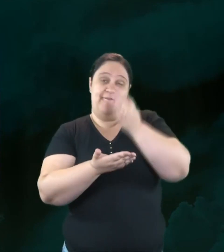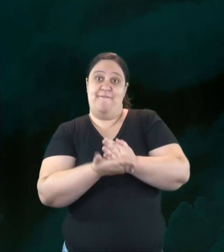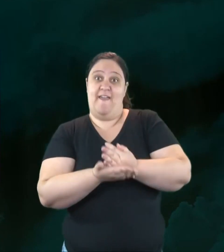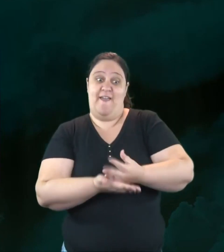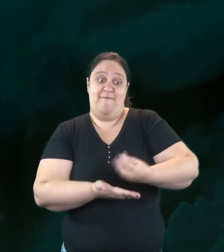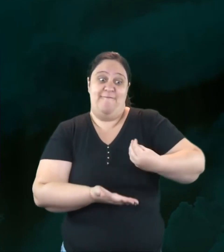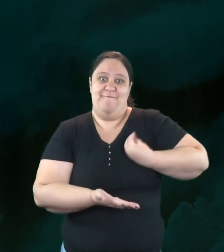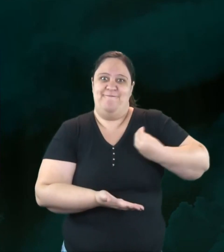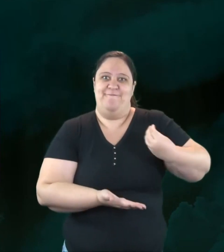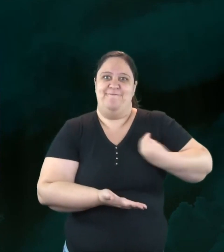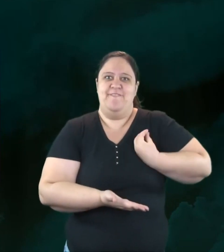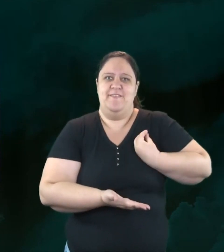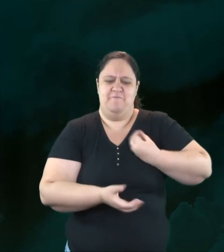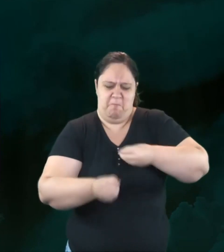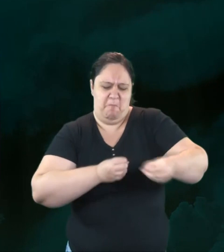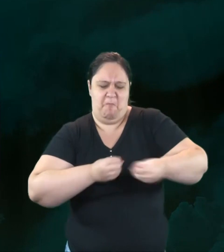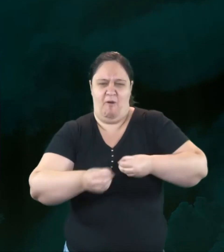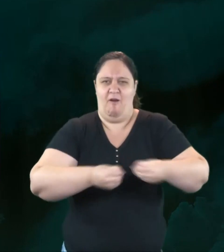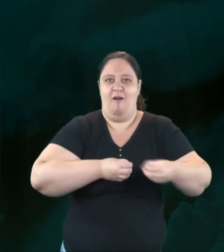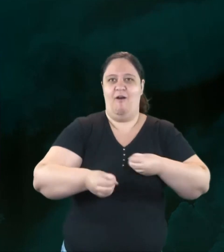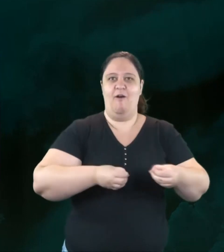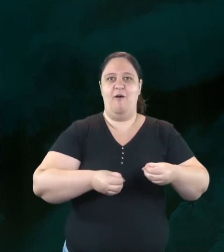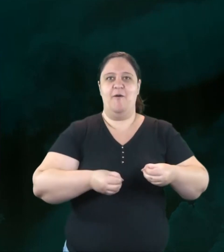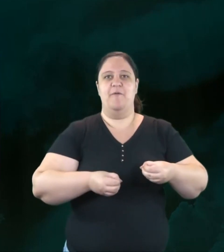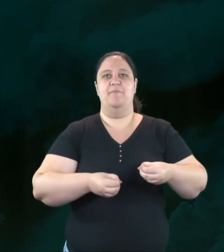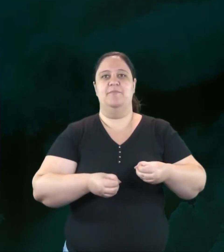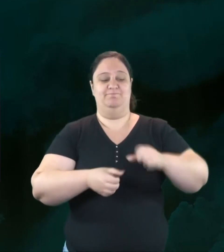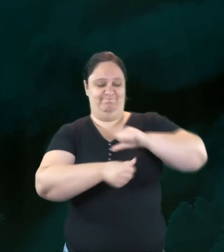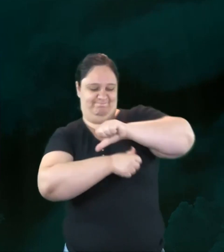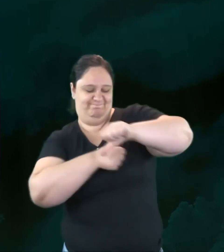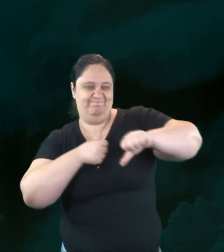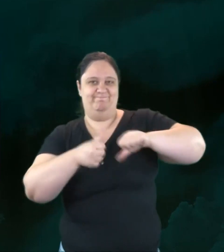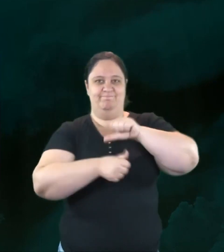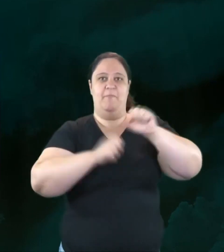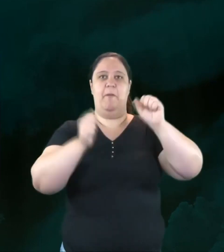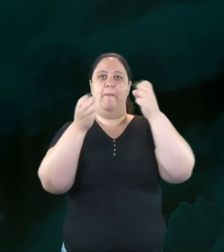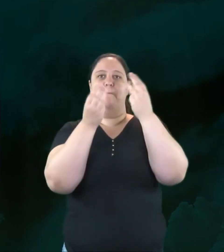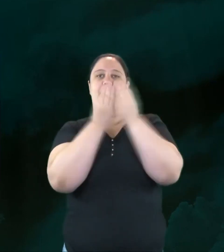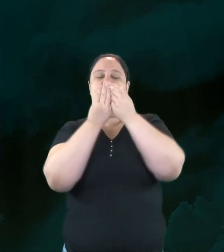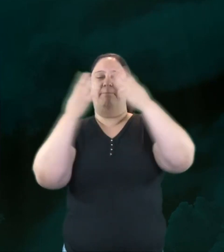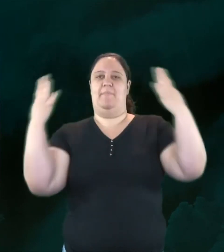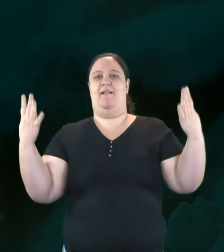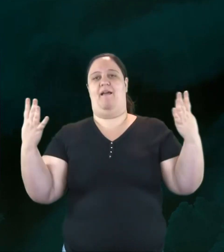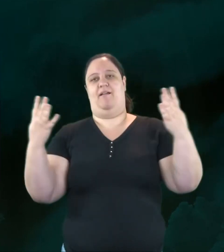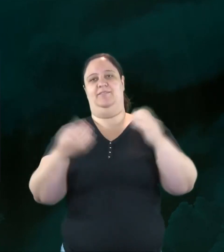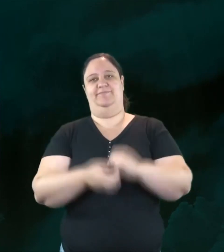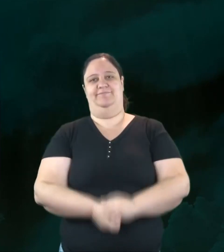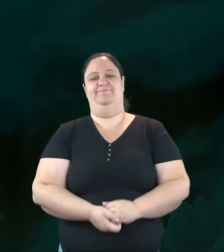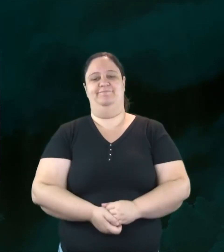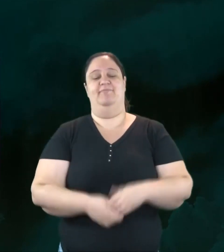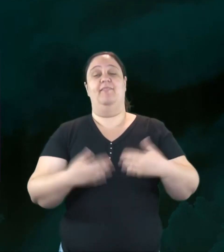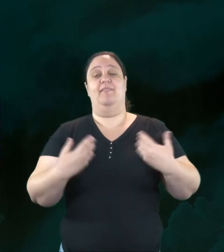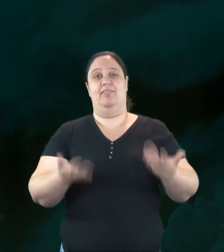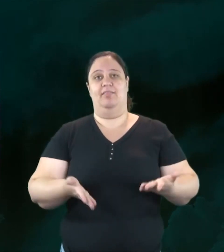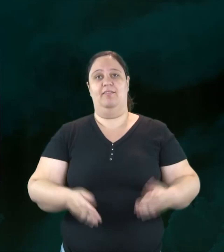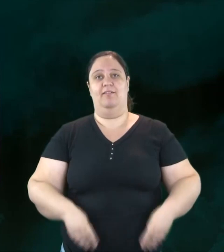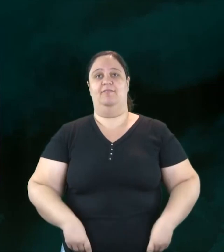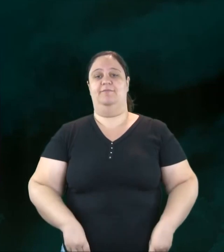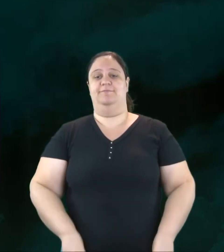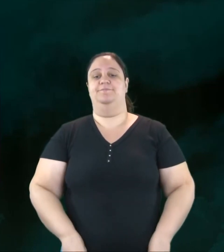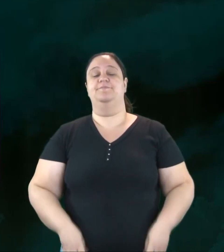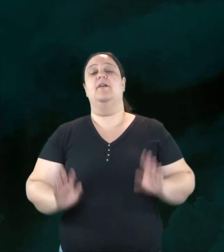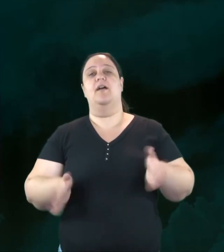é operante, essa fé trabalha em nós e opera milagres. Muito bem, então chegando a